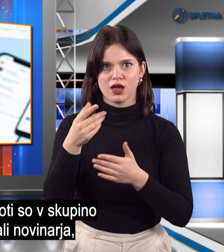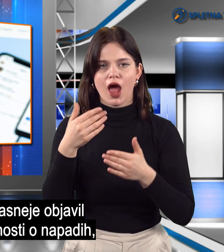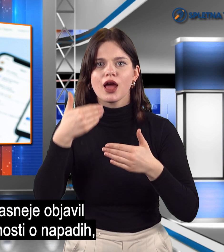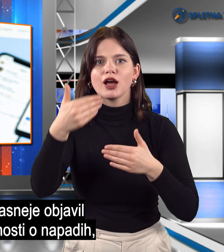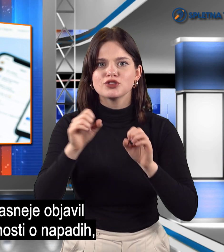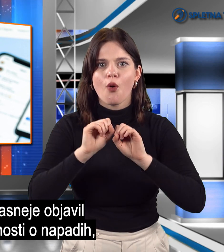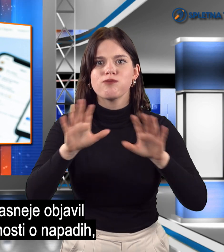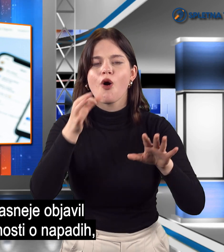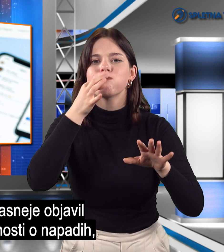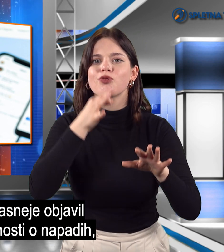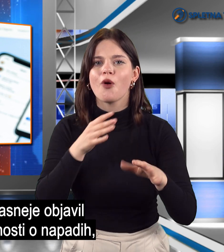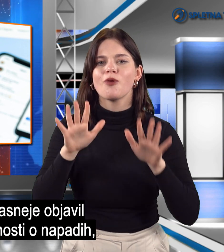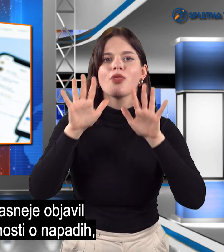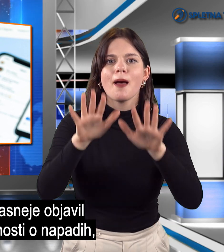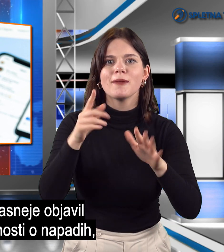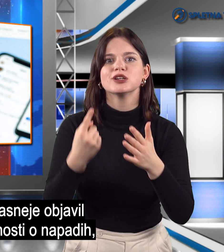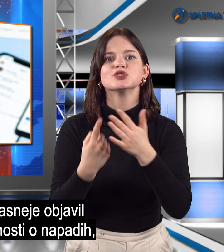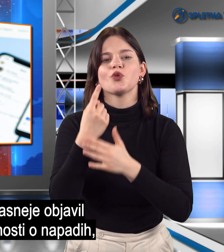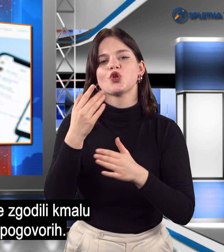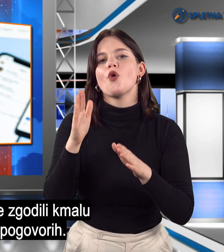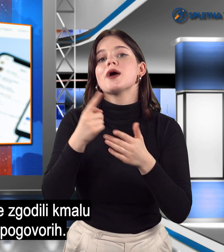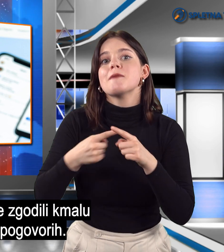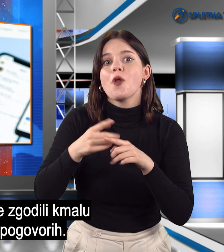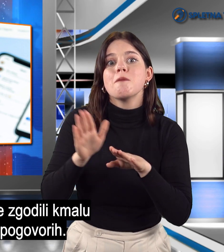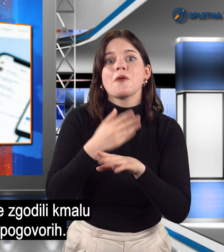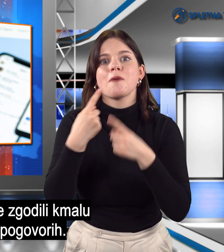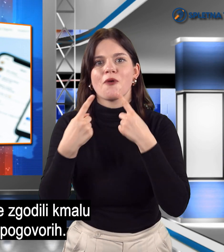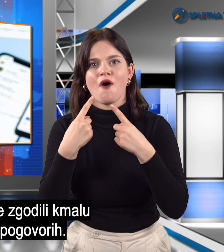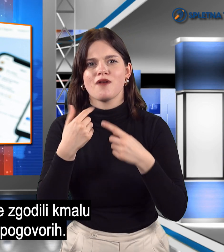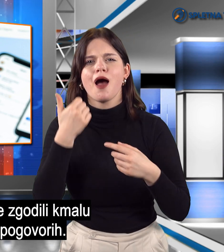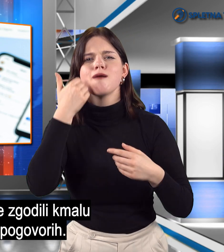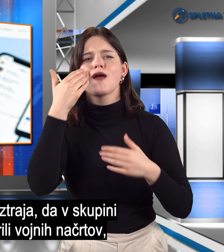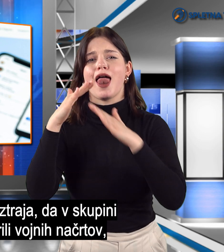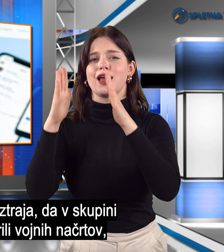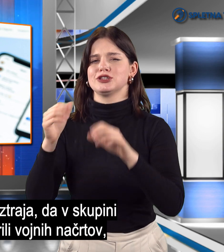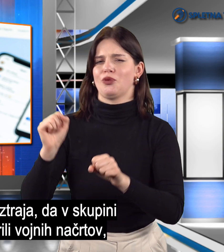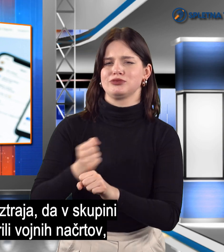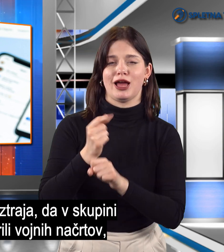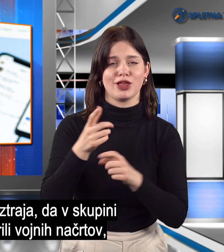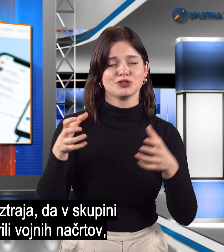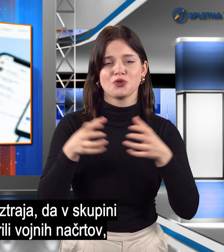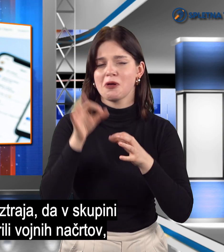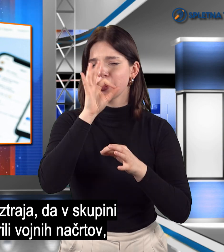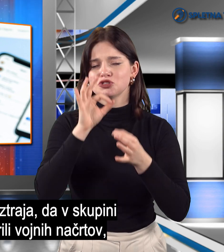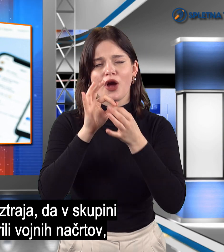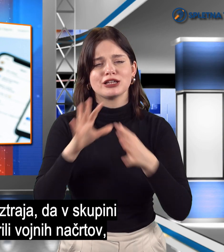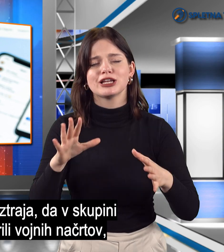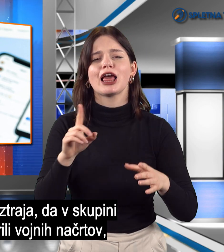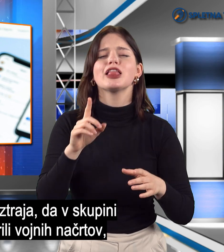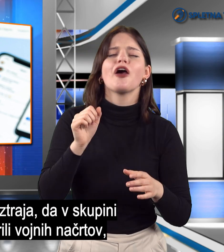je kasneje objavil podrobnosti o napadih, ki so se zgodili kmalu po pogovorih. Bela hiša vztraja, da v skupini